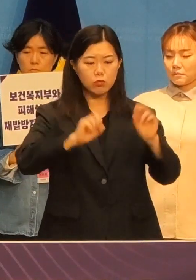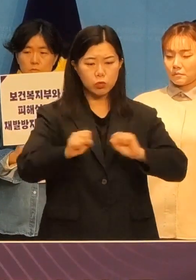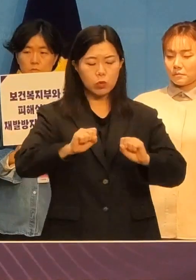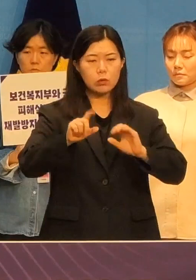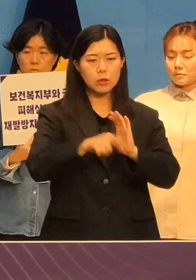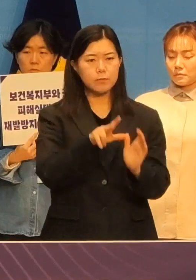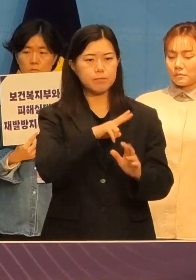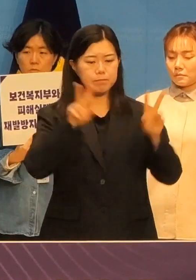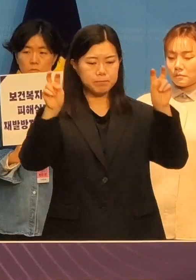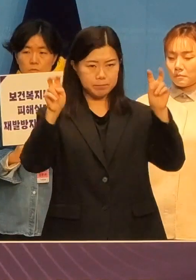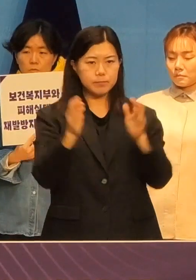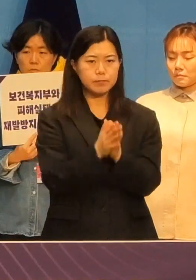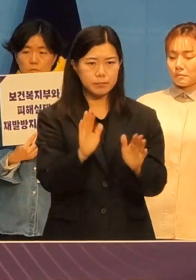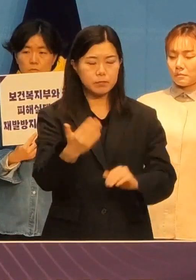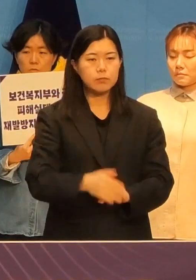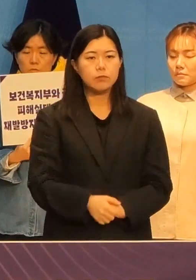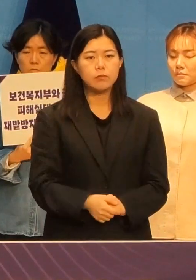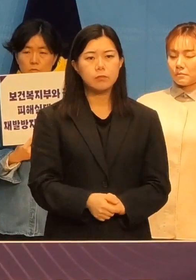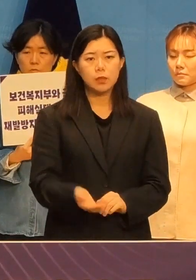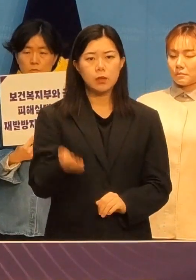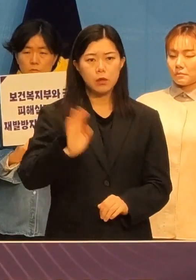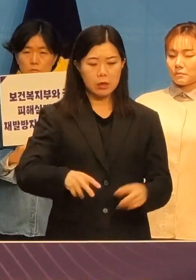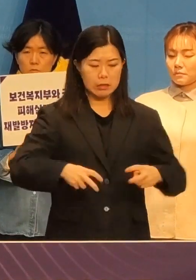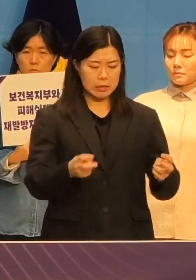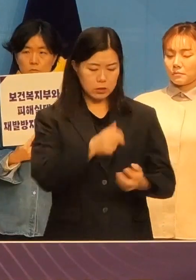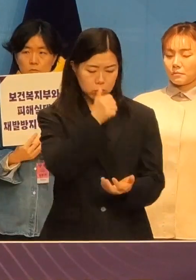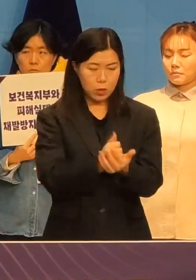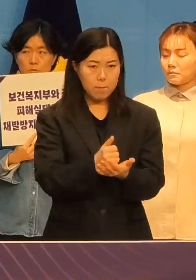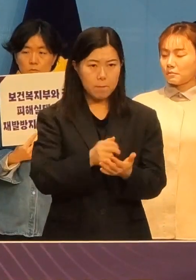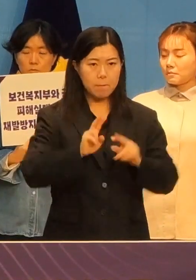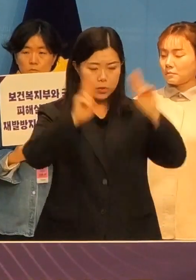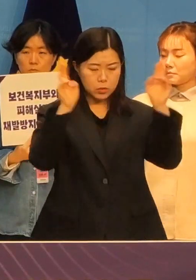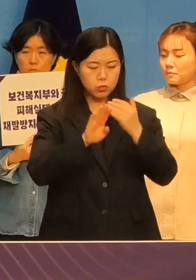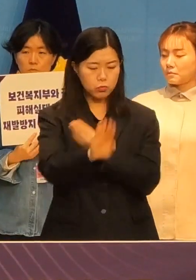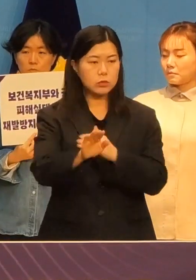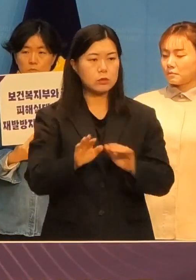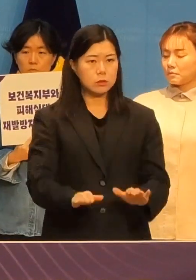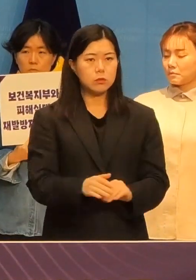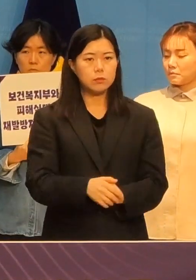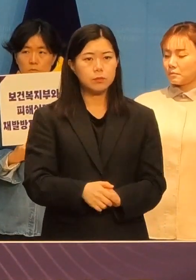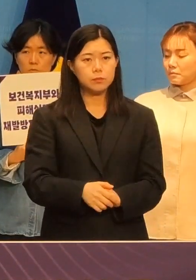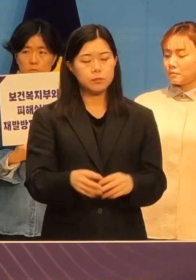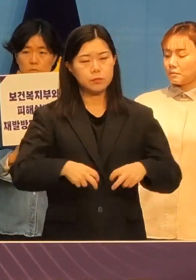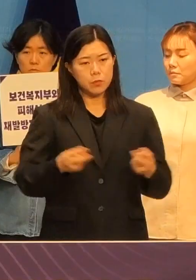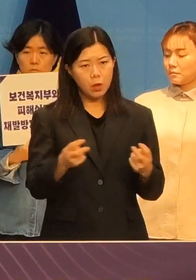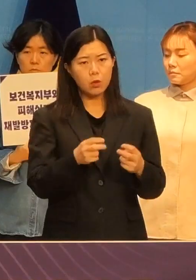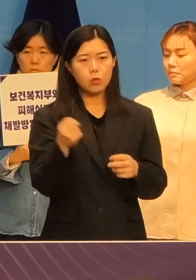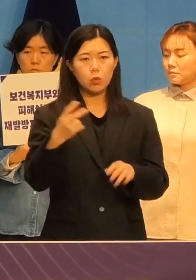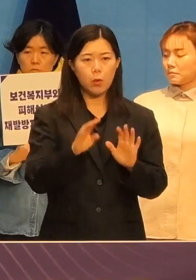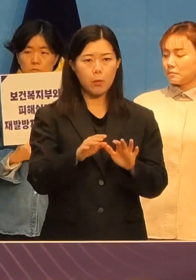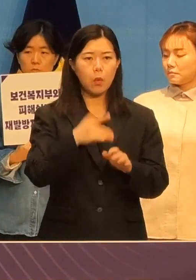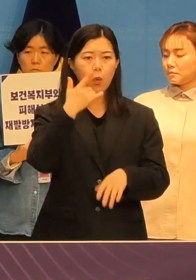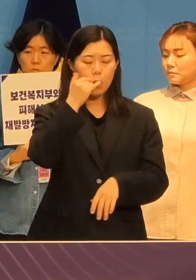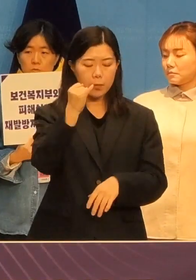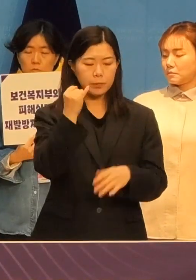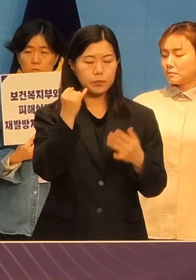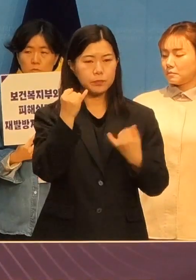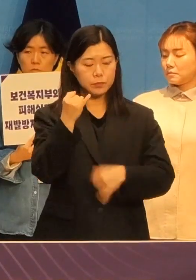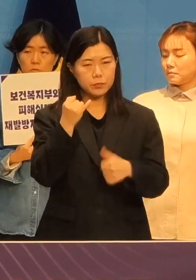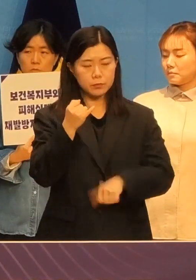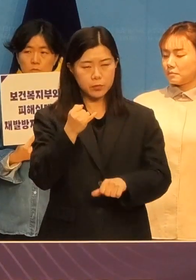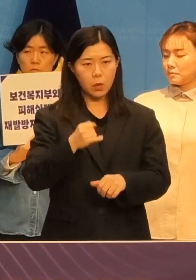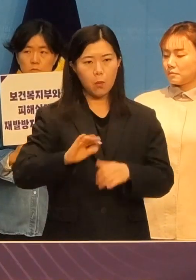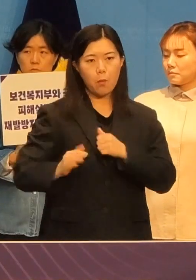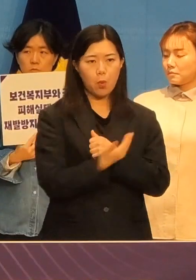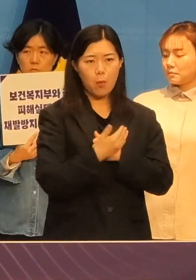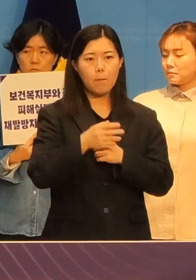슬로건이 시작되었습니다. 그러나 낙태죄가 폐지된 지금까지도 낙태죄와 모자보건법이 만들어온 장애인에